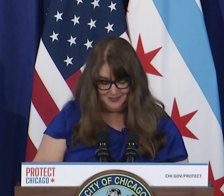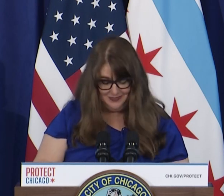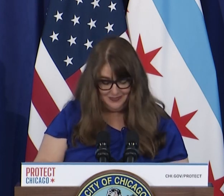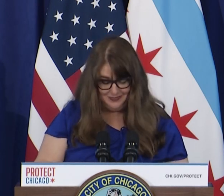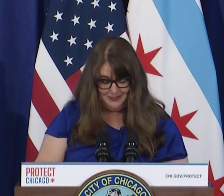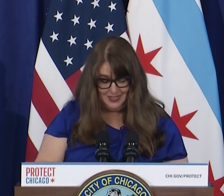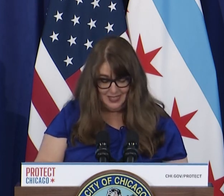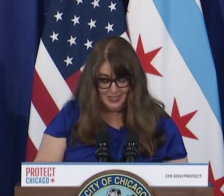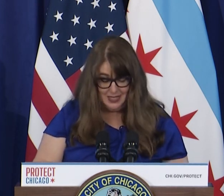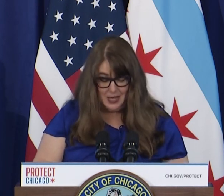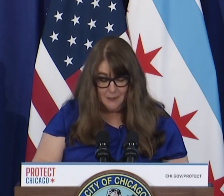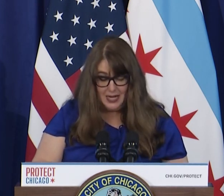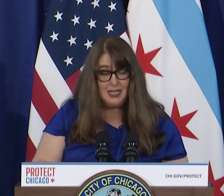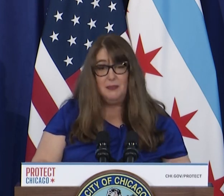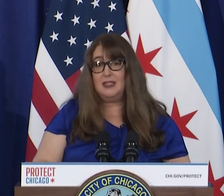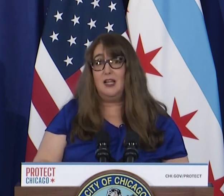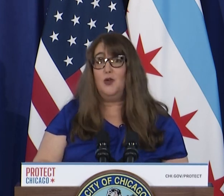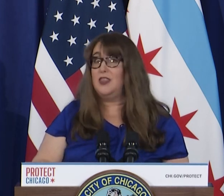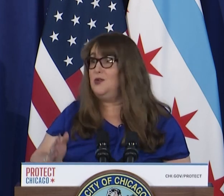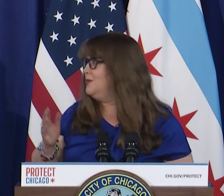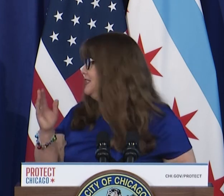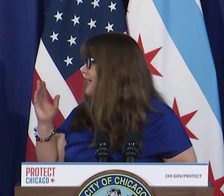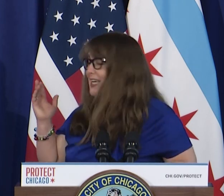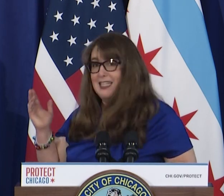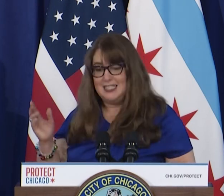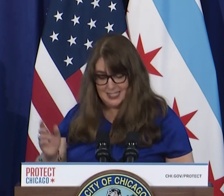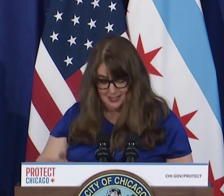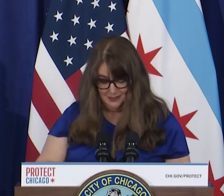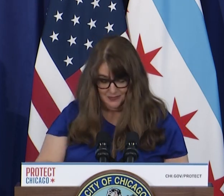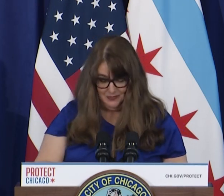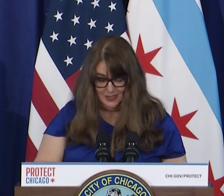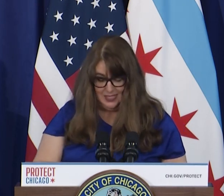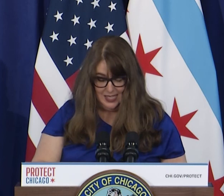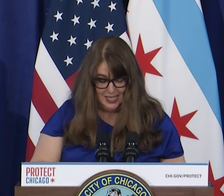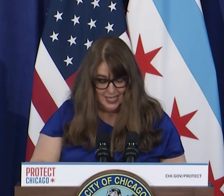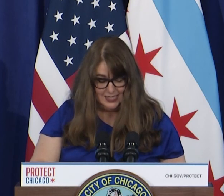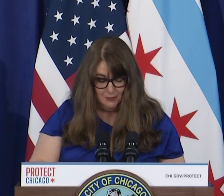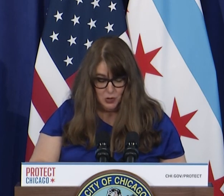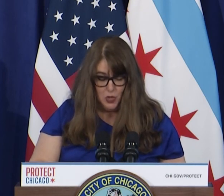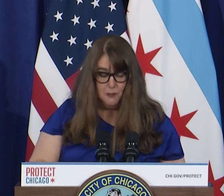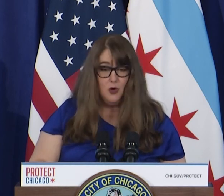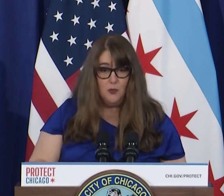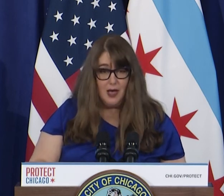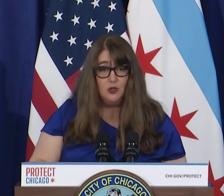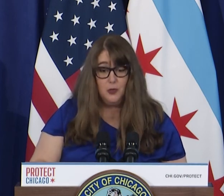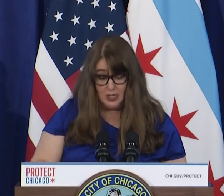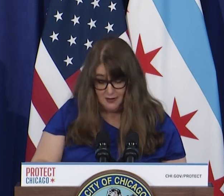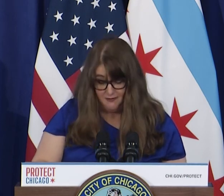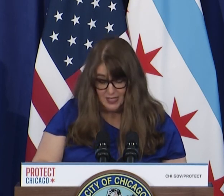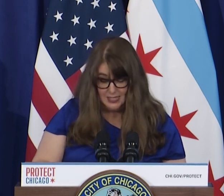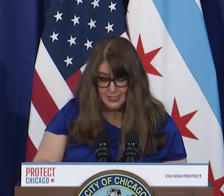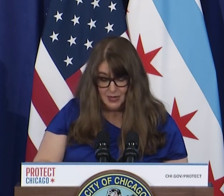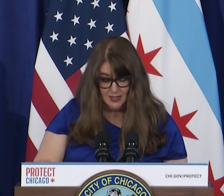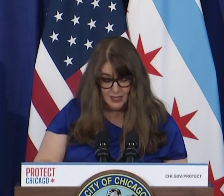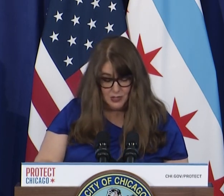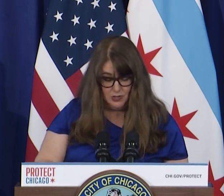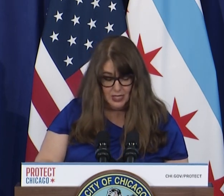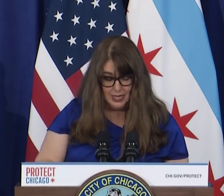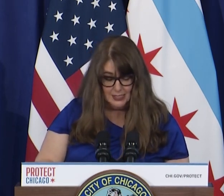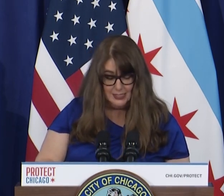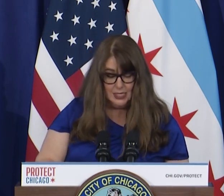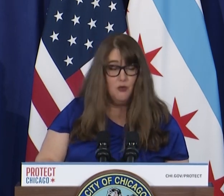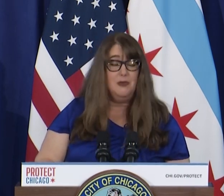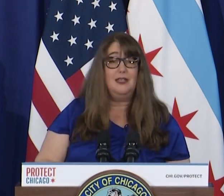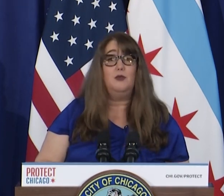vacunas. Para repetir lo que dijo nuestra alcaldesa, estamos muy preocupados porque el fin de semana de Acción